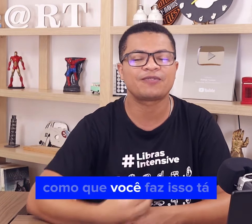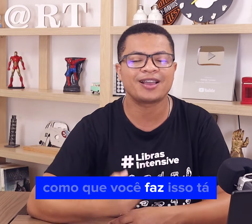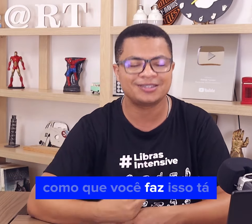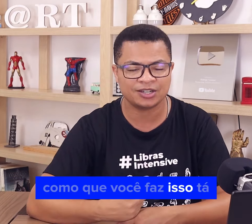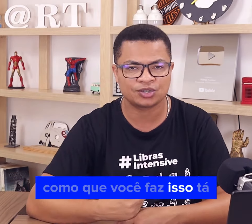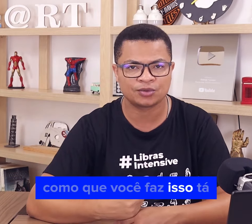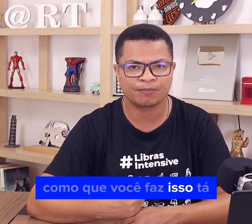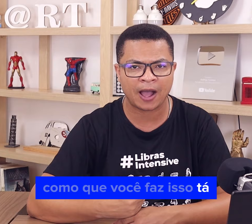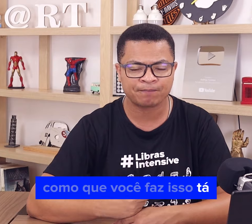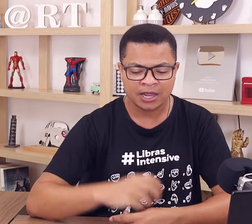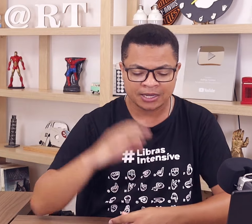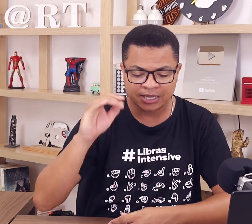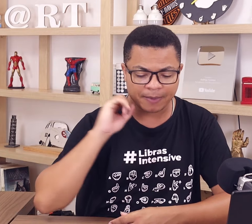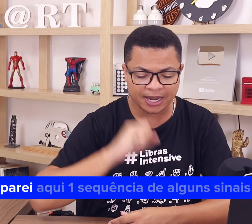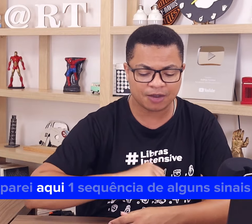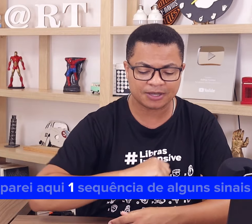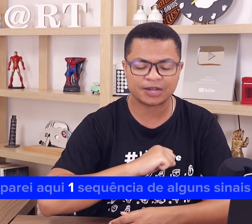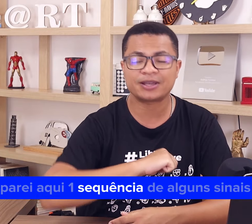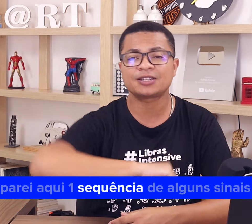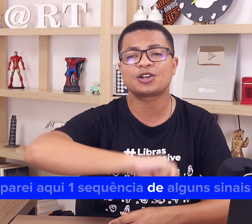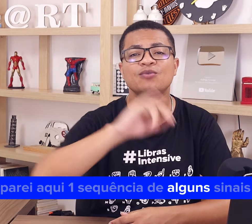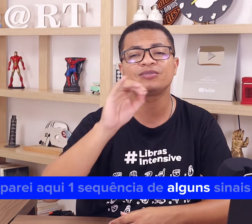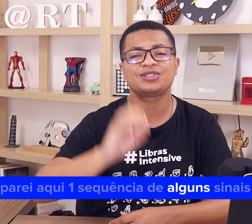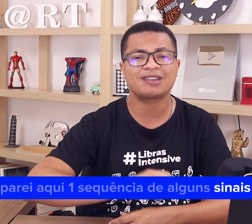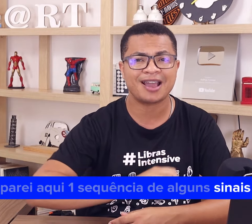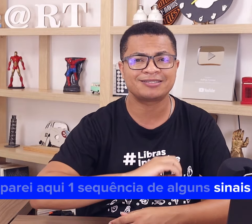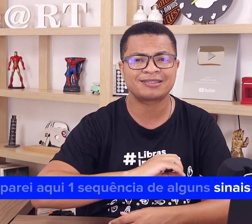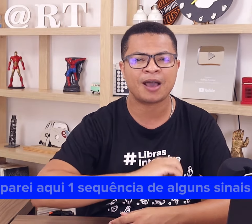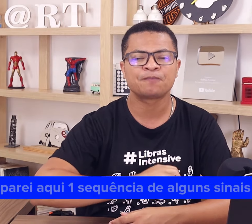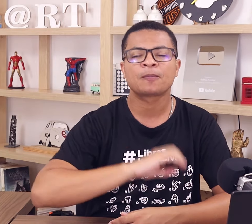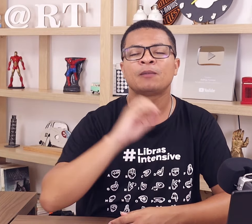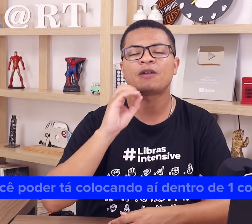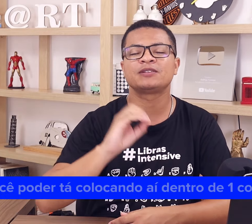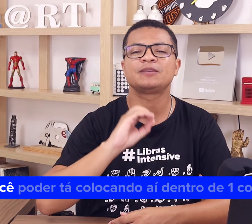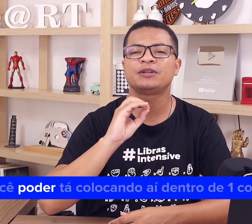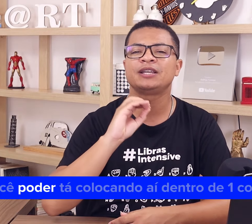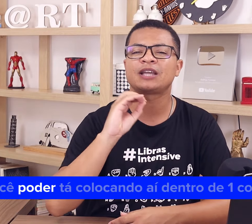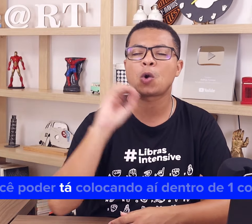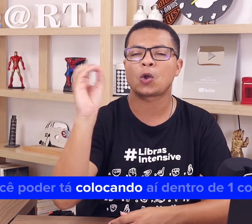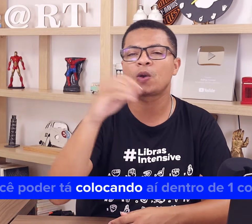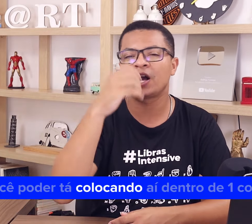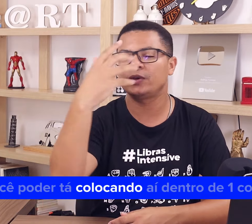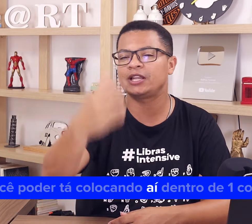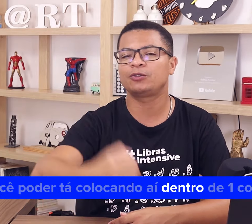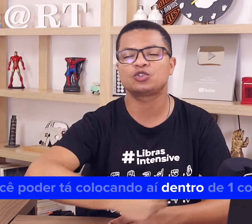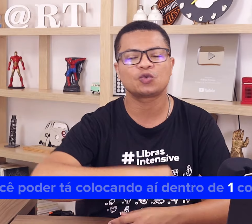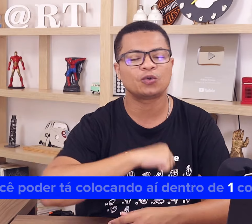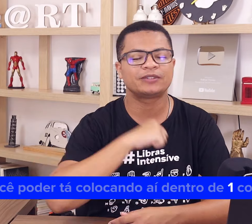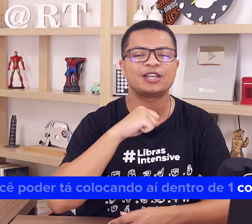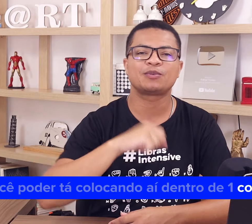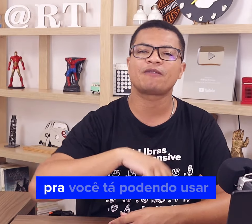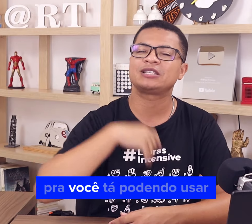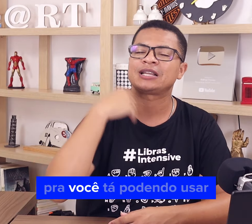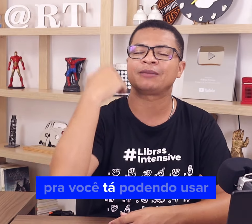faz isso, tá? Separei aqui uma sequência de alguns sinais, tá? Pra você poder estar colocando aí dentro de um contexto, pra você estar